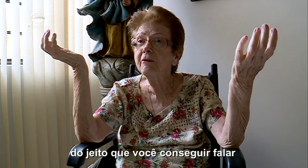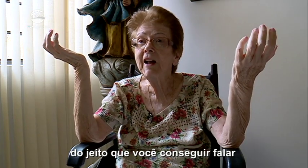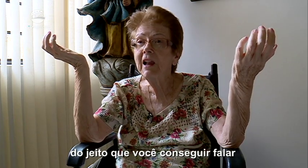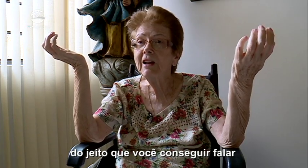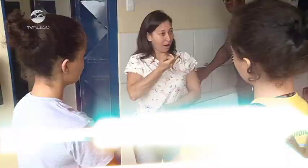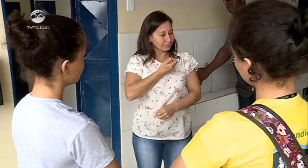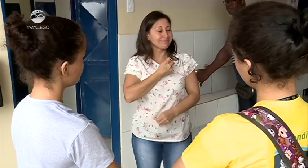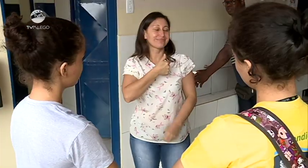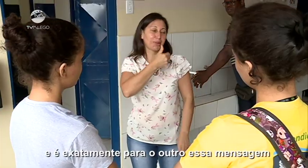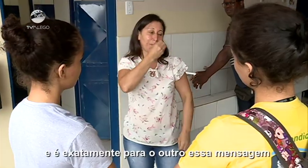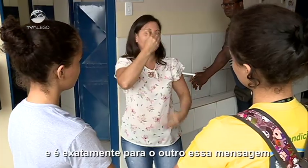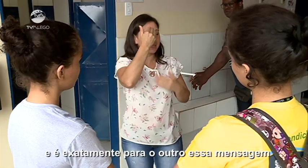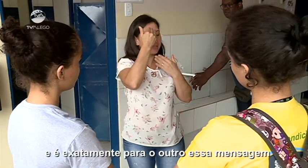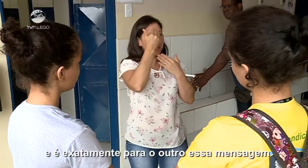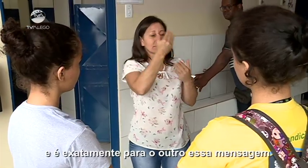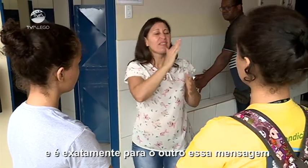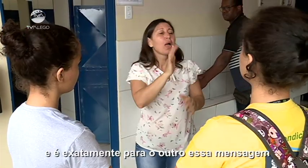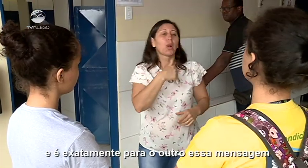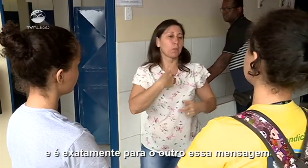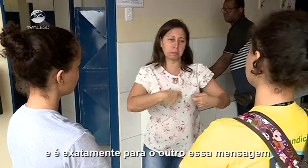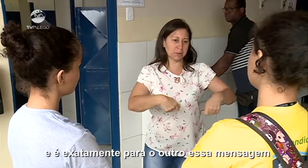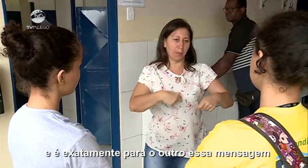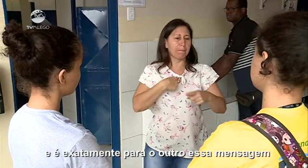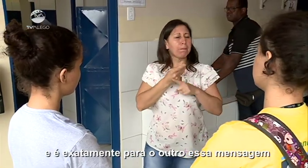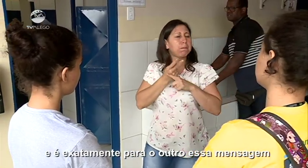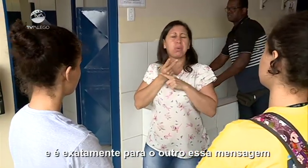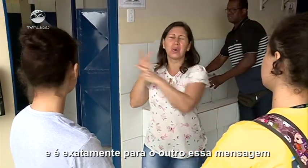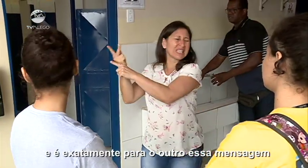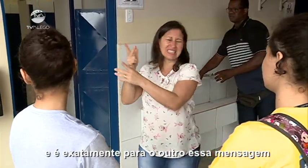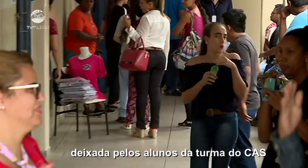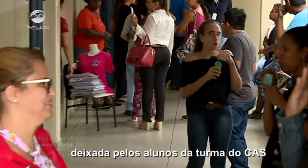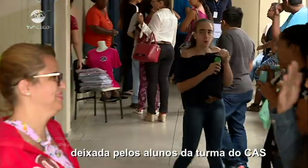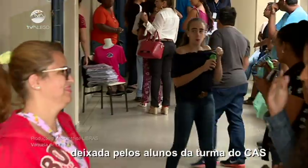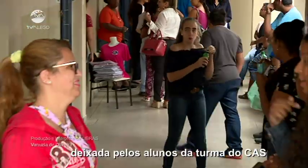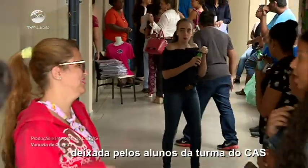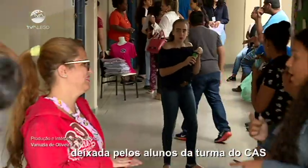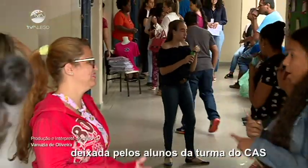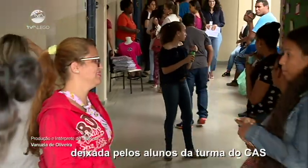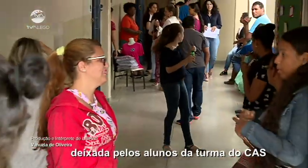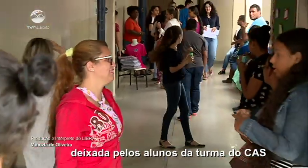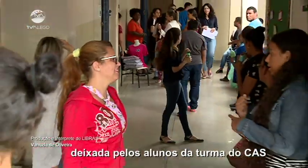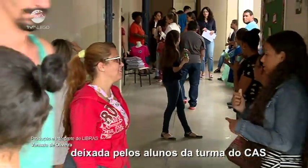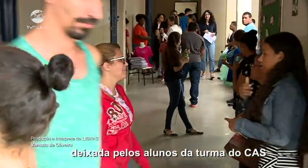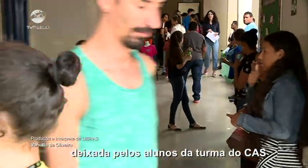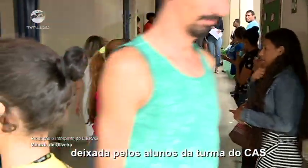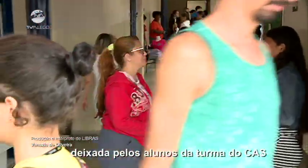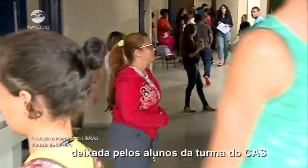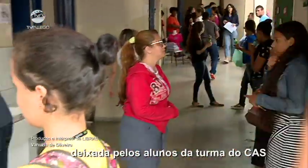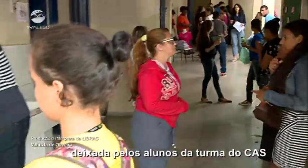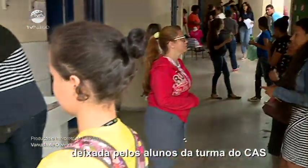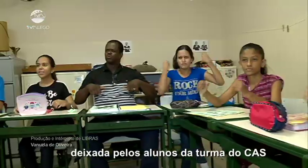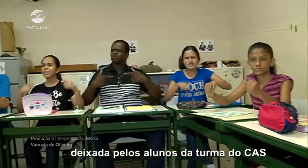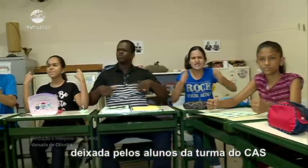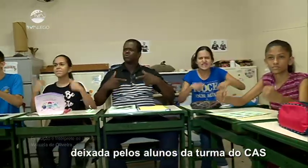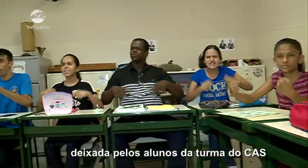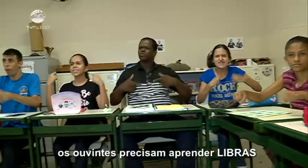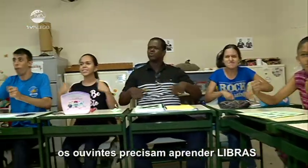falar. E é exatamente para o outro essa mensagem, deixada pelos alunos da turma do CAS. Os ouvintes